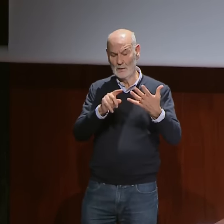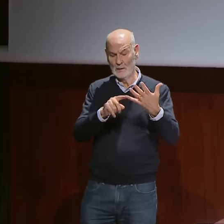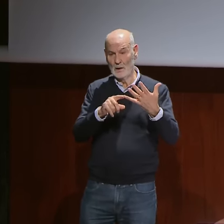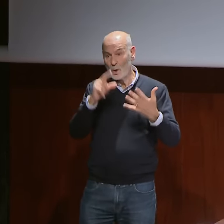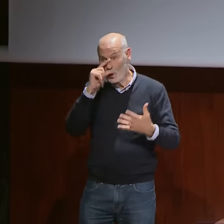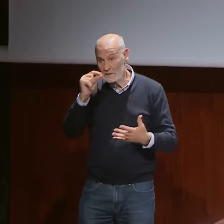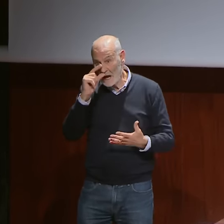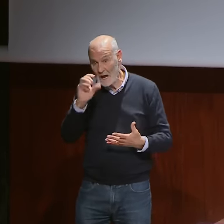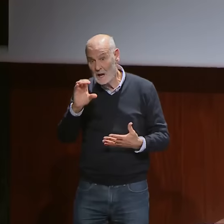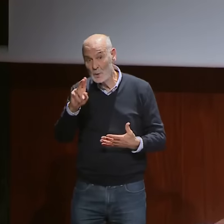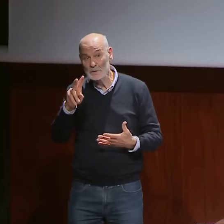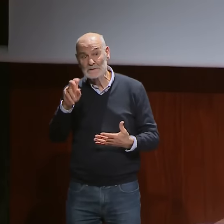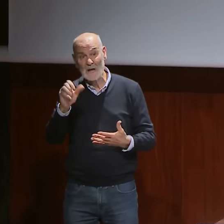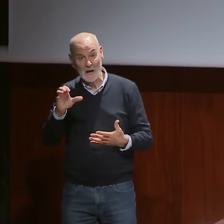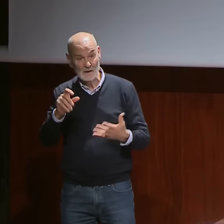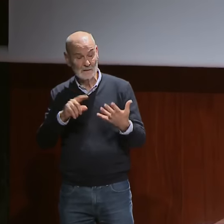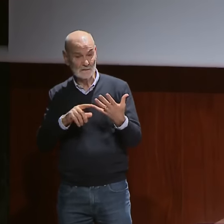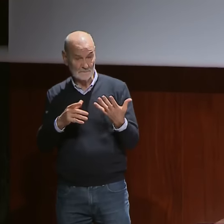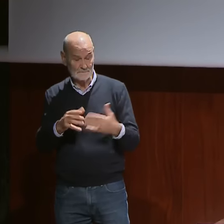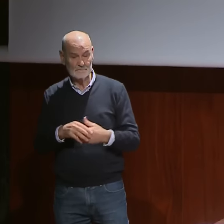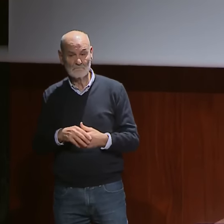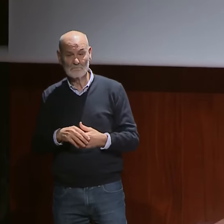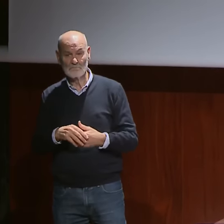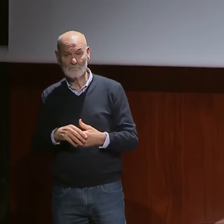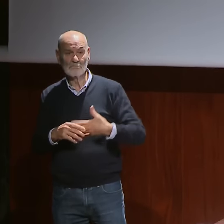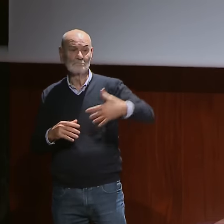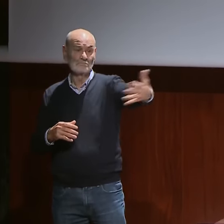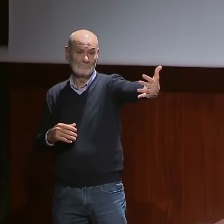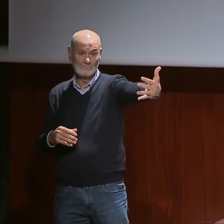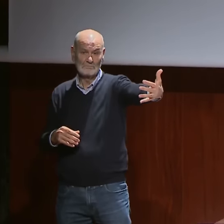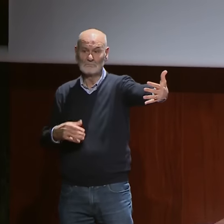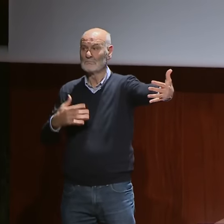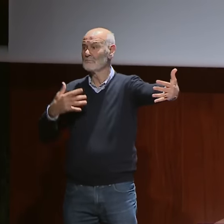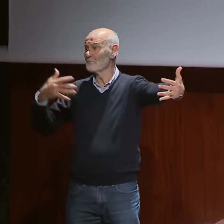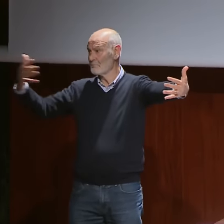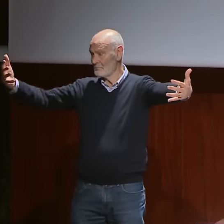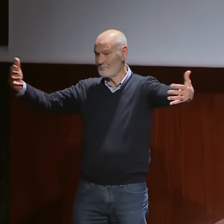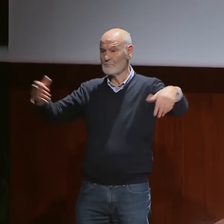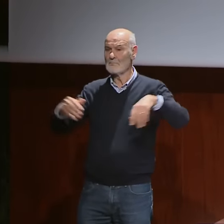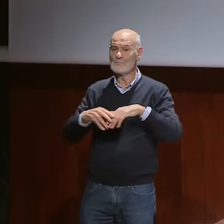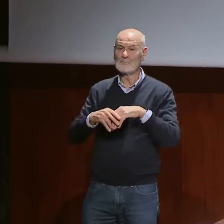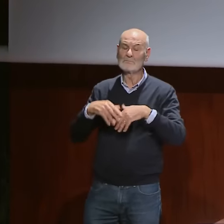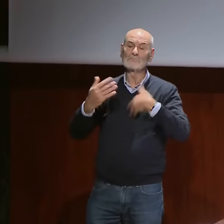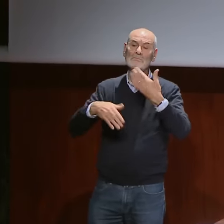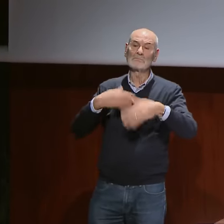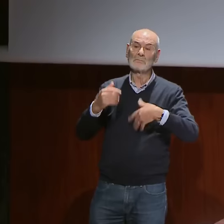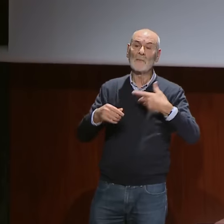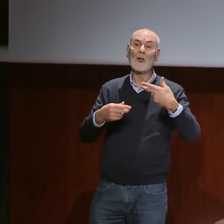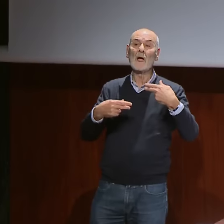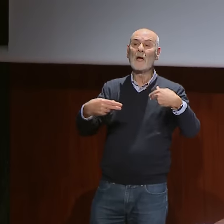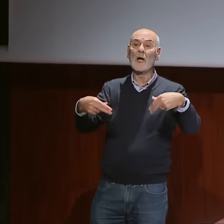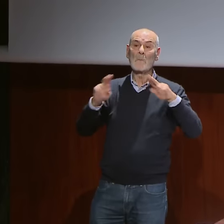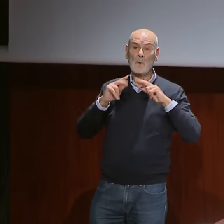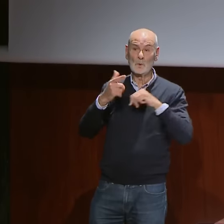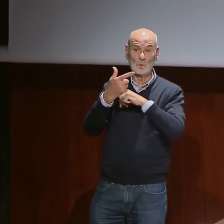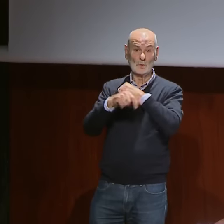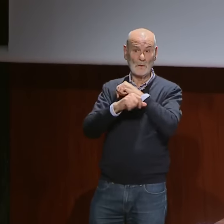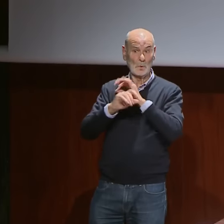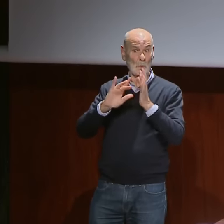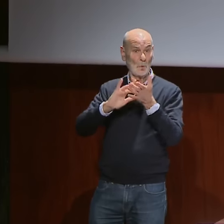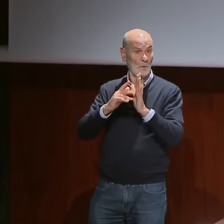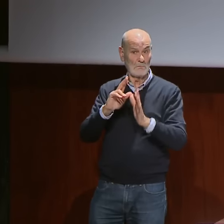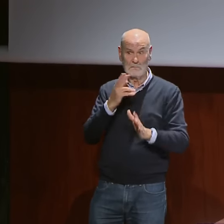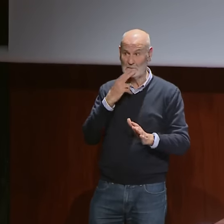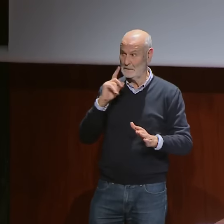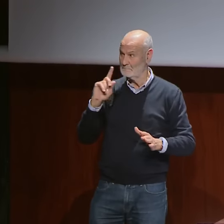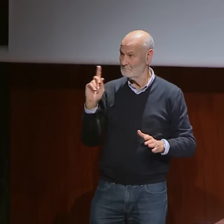quelqu'un qui est aussi et puis aussi à Christian Cuxac. Voilà, 5 personnes, et je voulais avoir